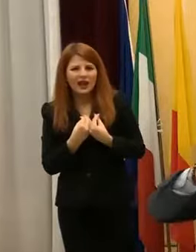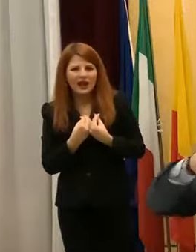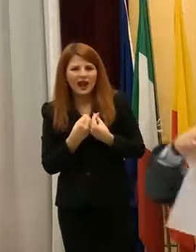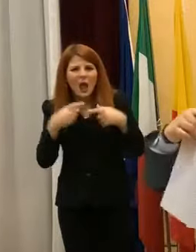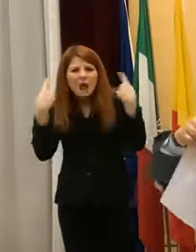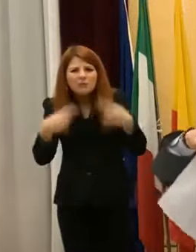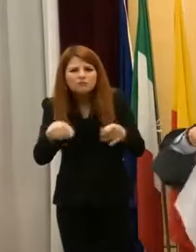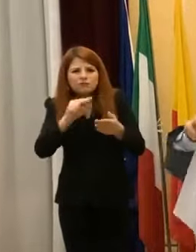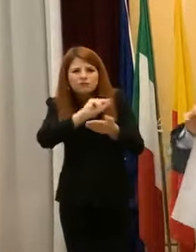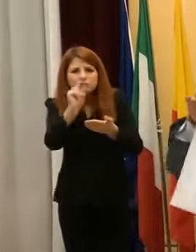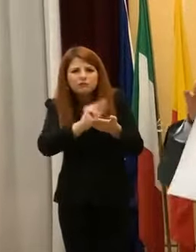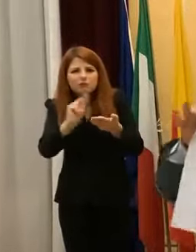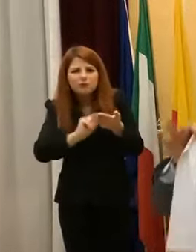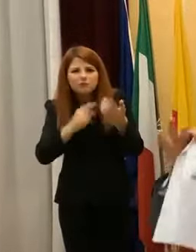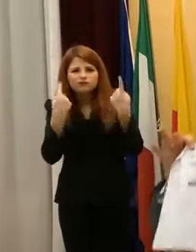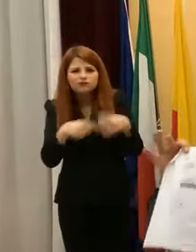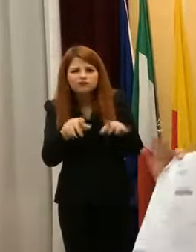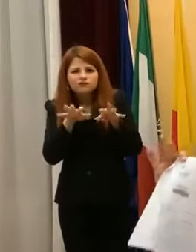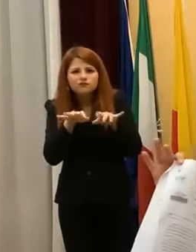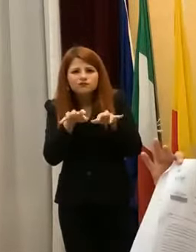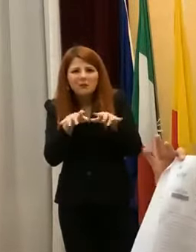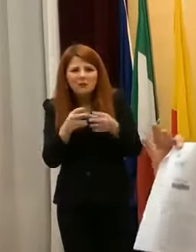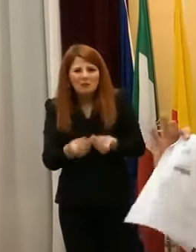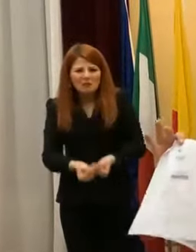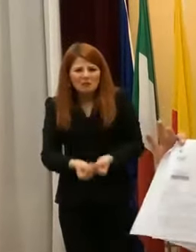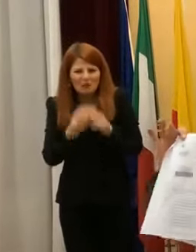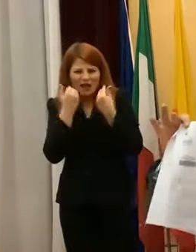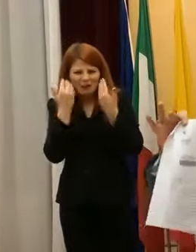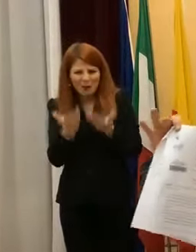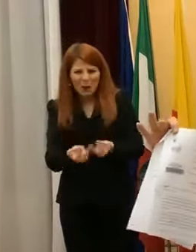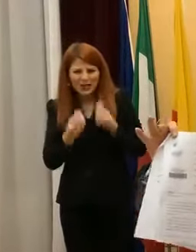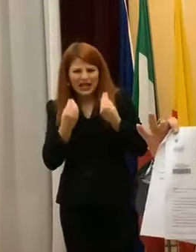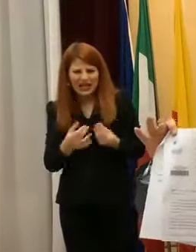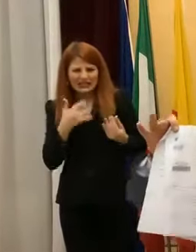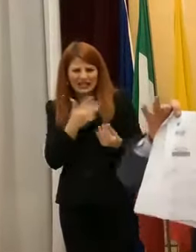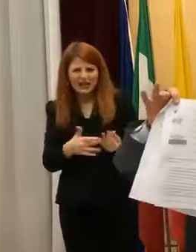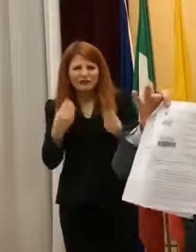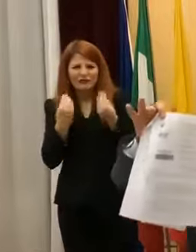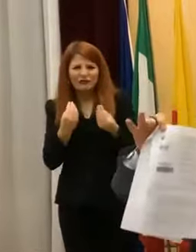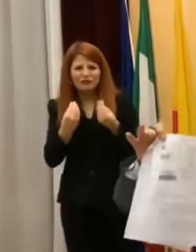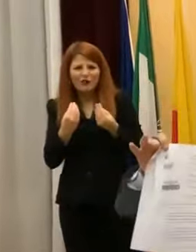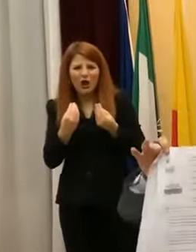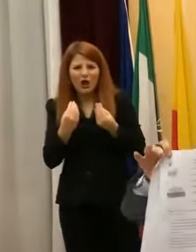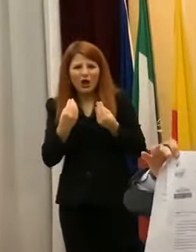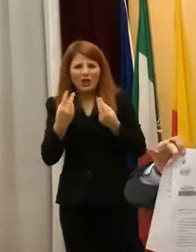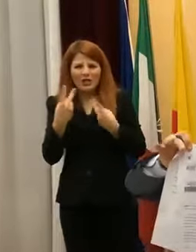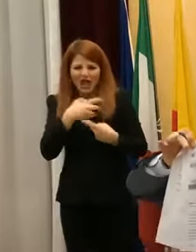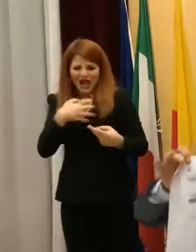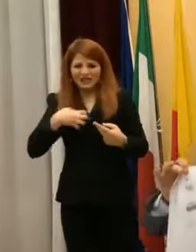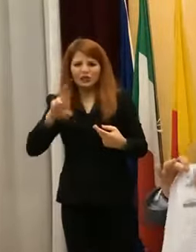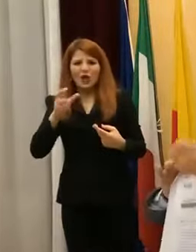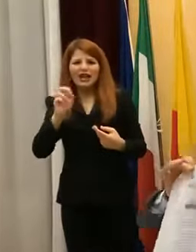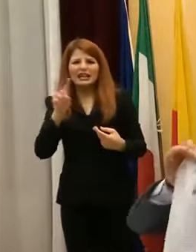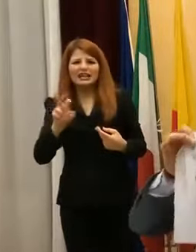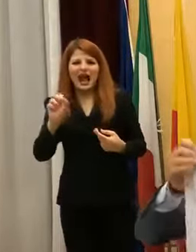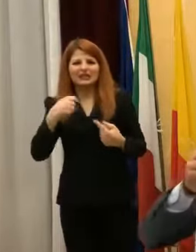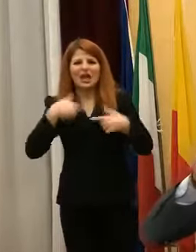Scrivere una porcheria del genere dopo che io il tuo assessore l'ho mandato a fanculo, l'ho denunciato e lo